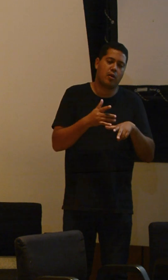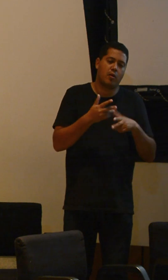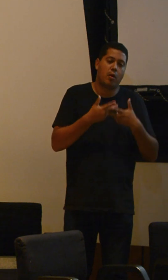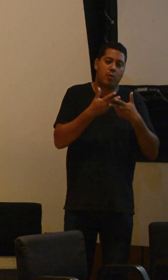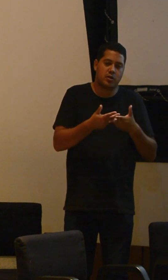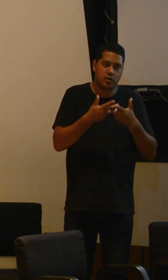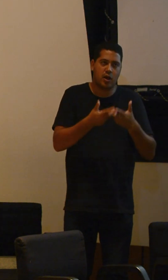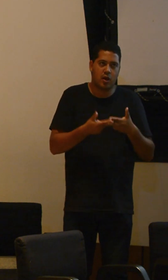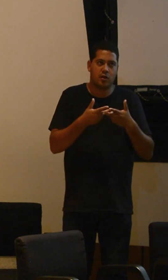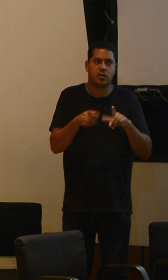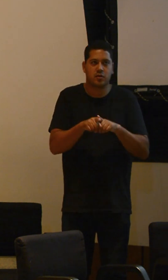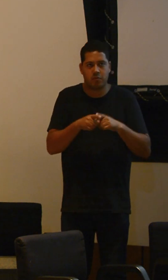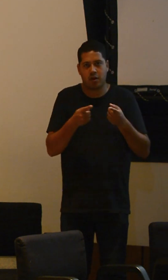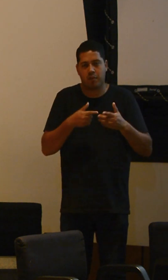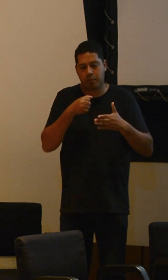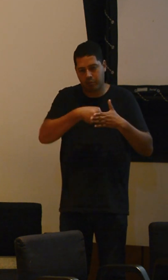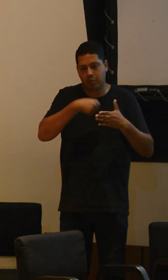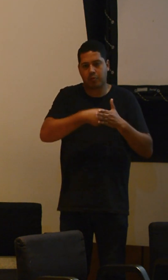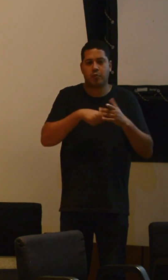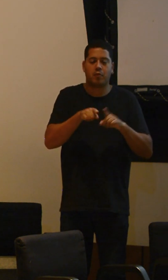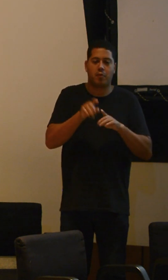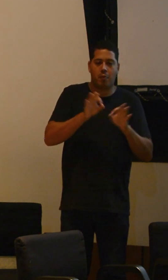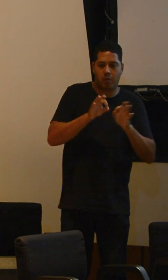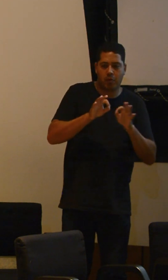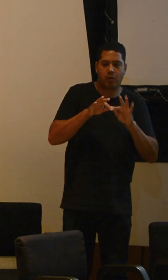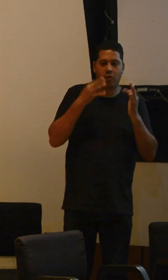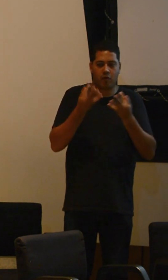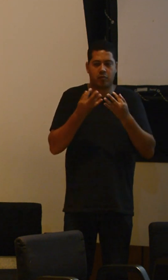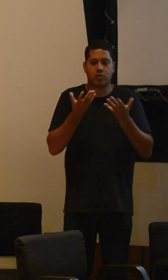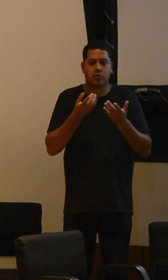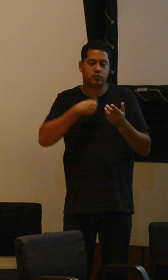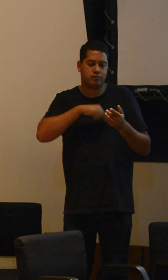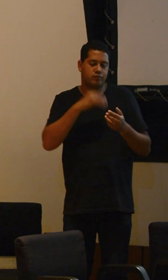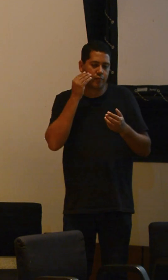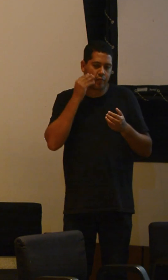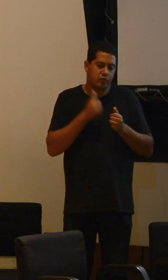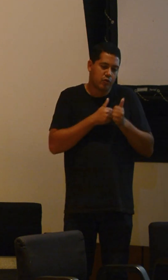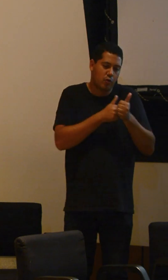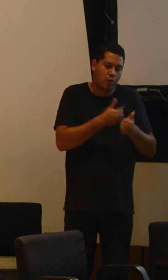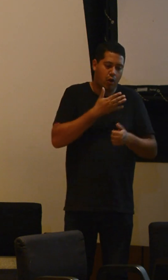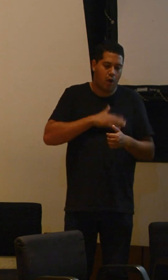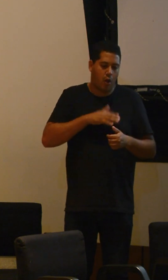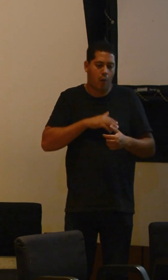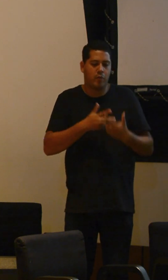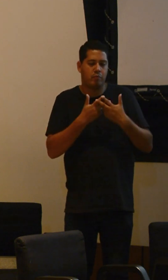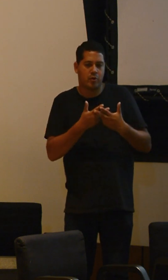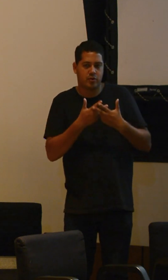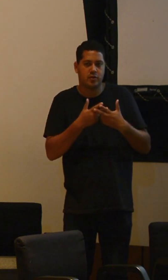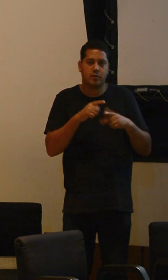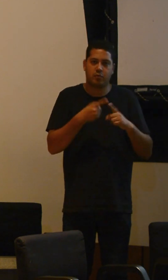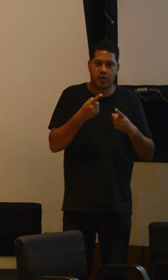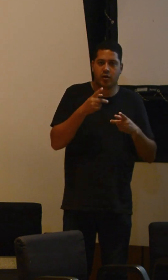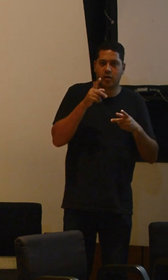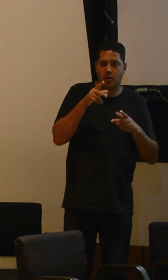do preparo da família em levar aquela criança. Então a gente tenta conduzir com muita calma, muita paciência, mas é